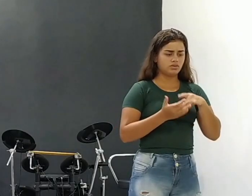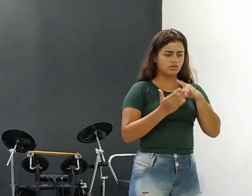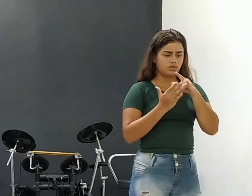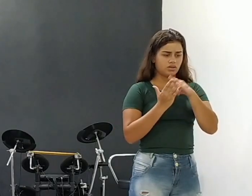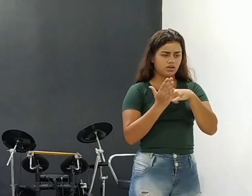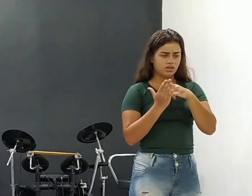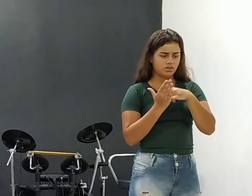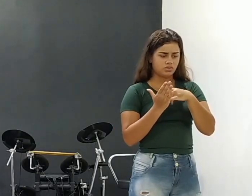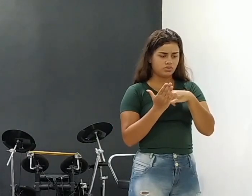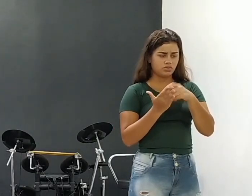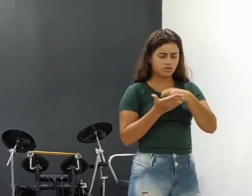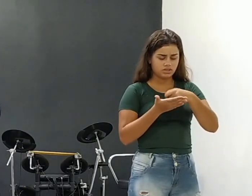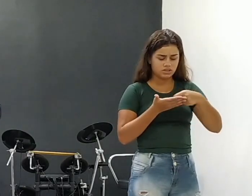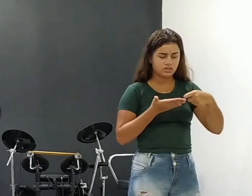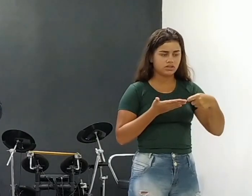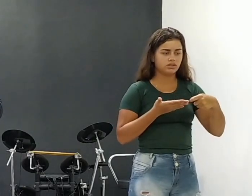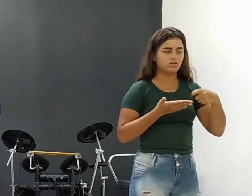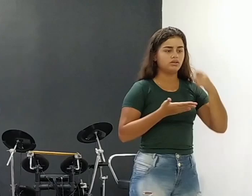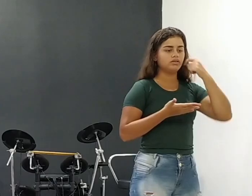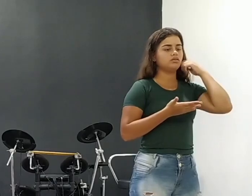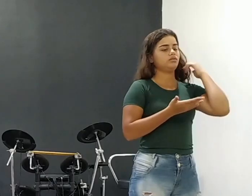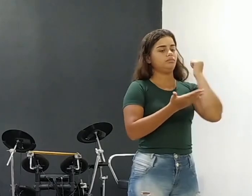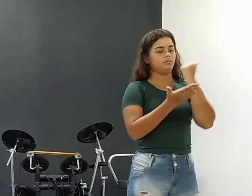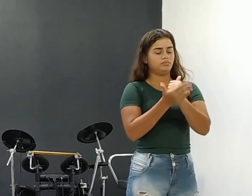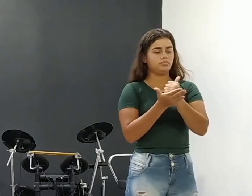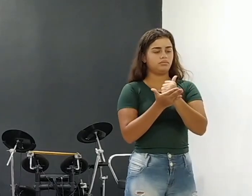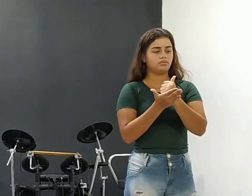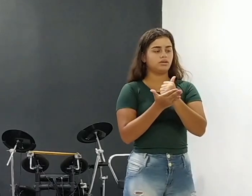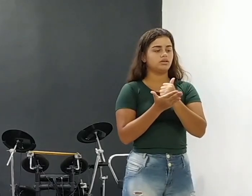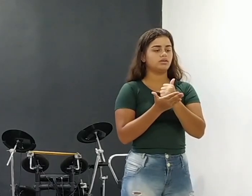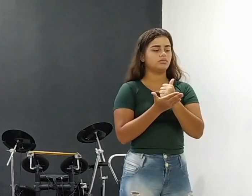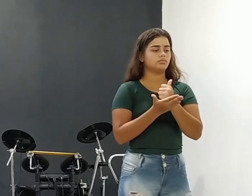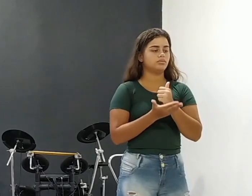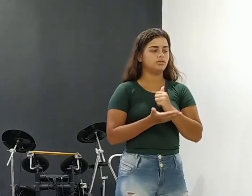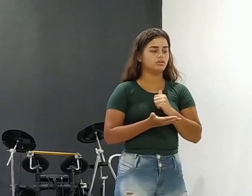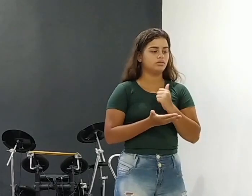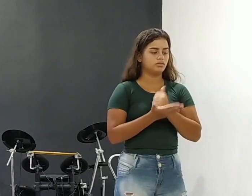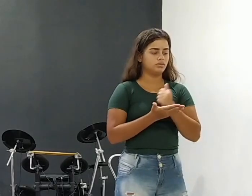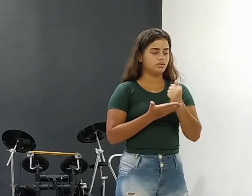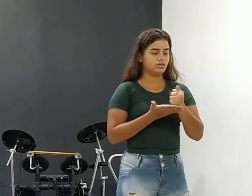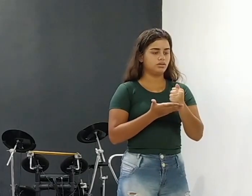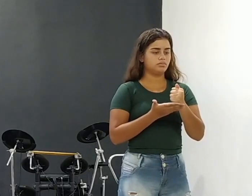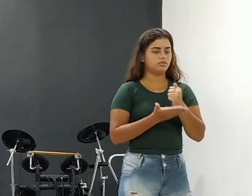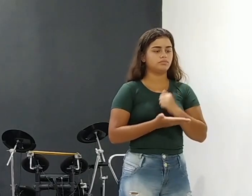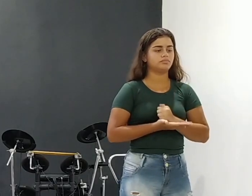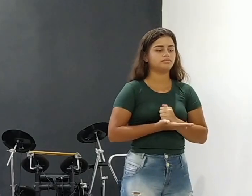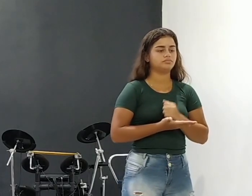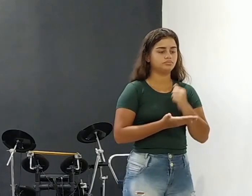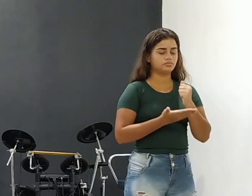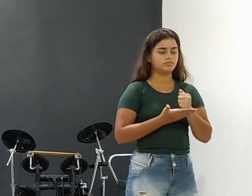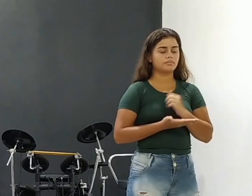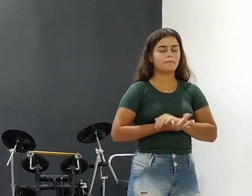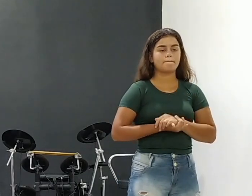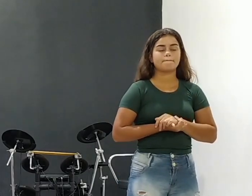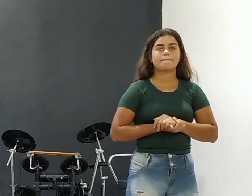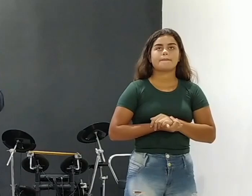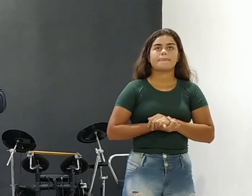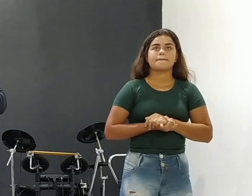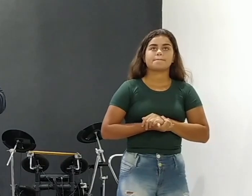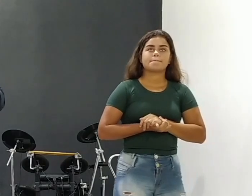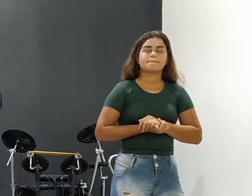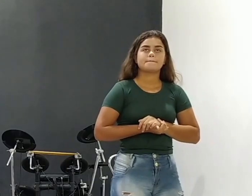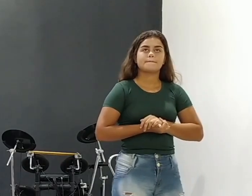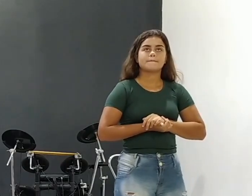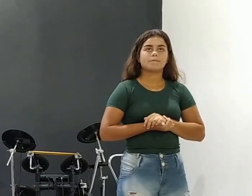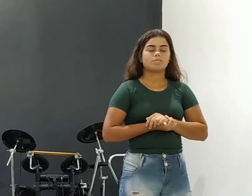aquele documento, o cartorário vai lá, carimba aquele documento, reconhece firma, né? E